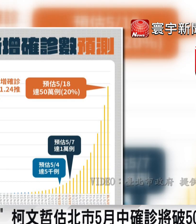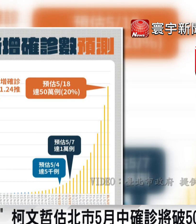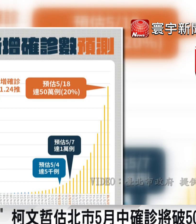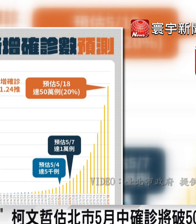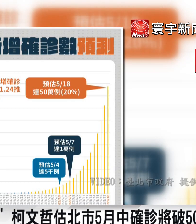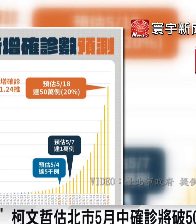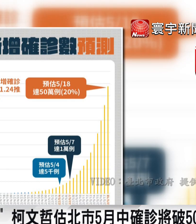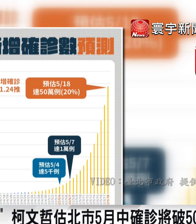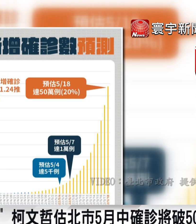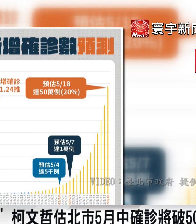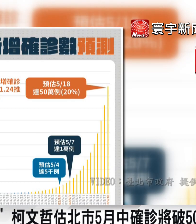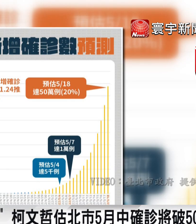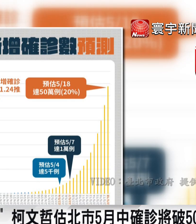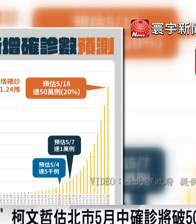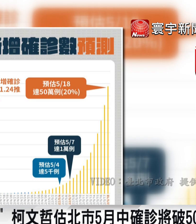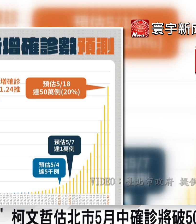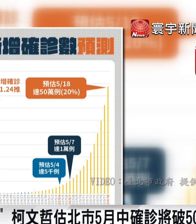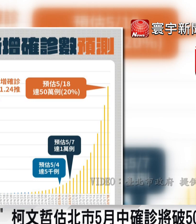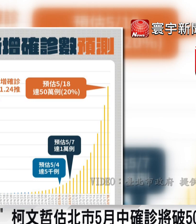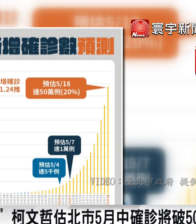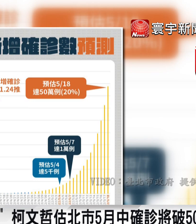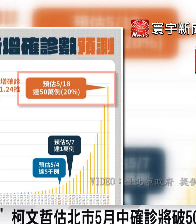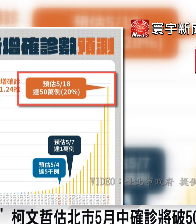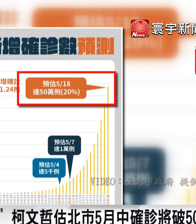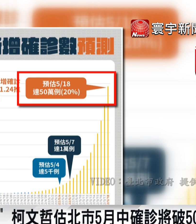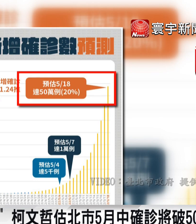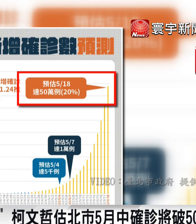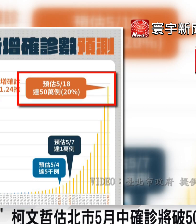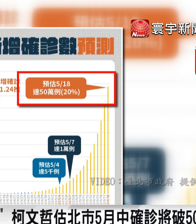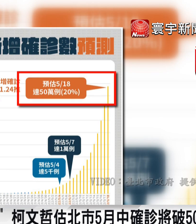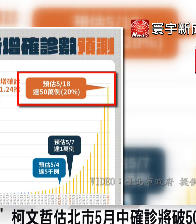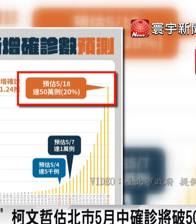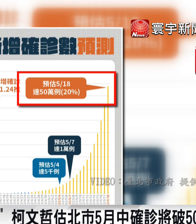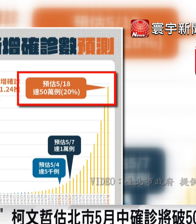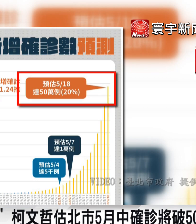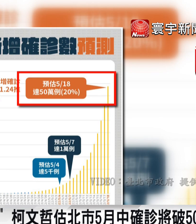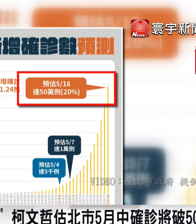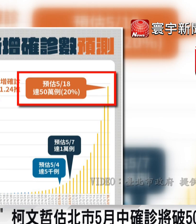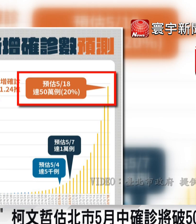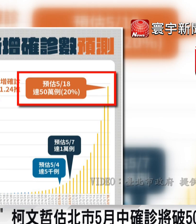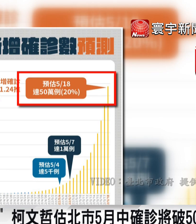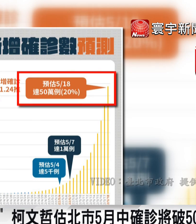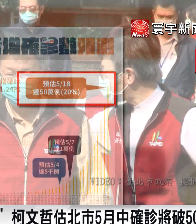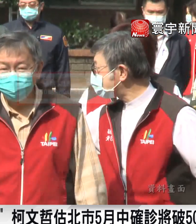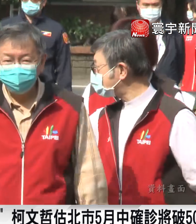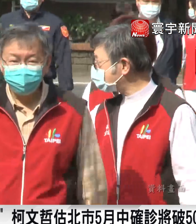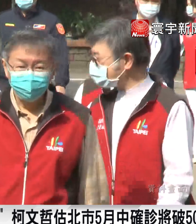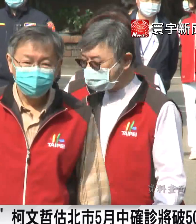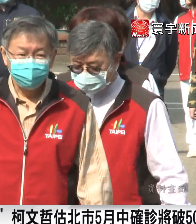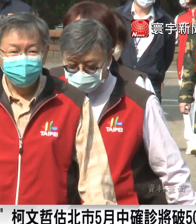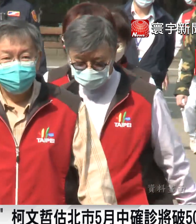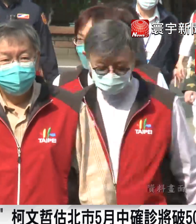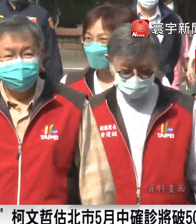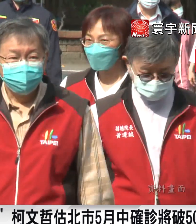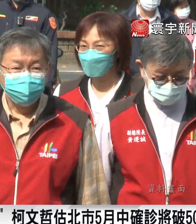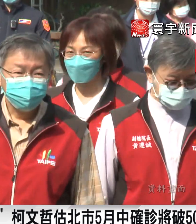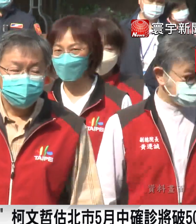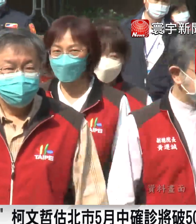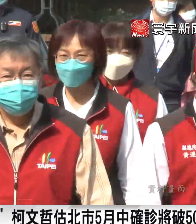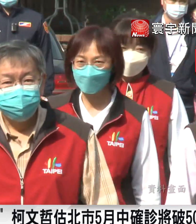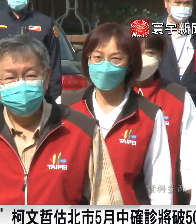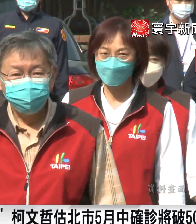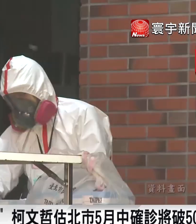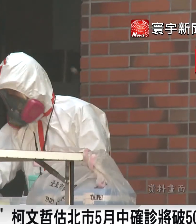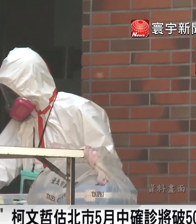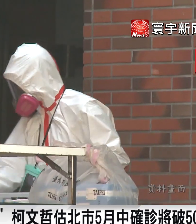预测五月七号北市单日新增将破万例，十一天后更可能达50万例，等于1/5台北人都会